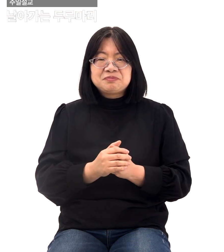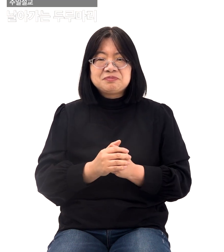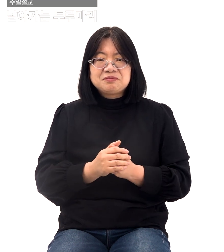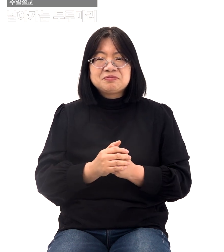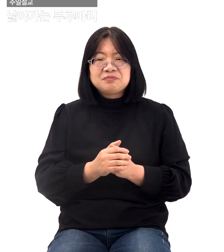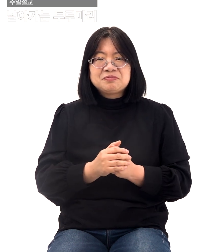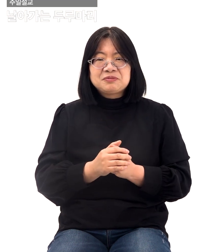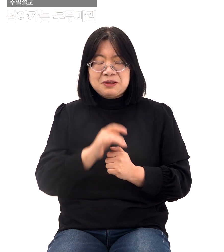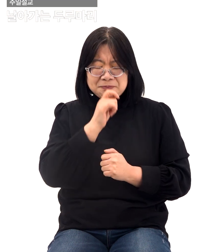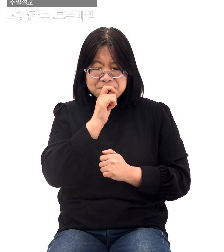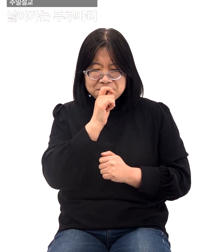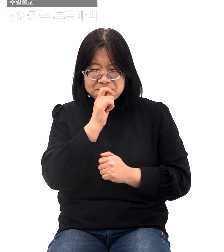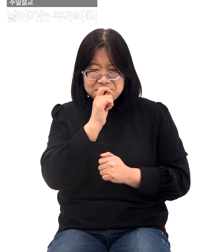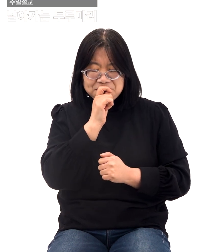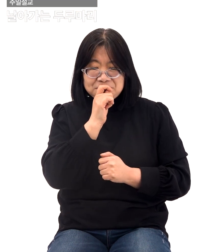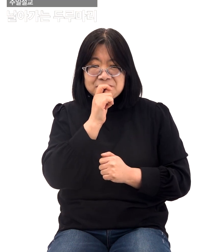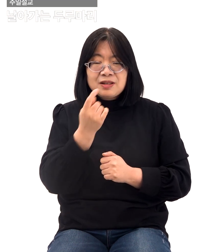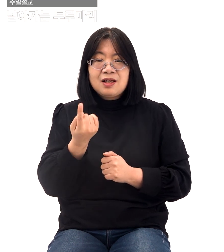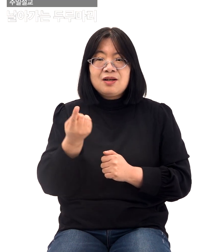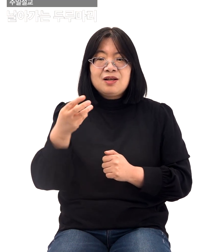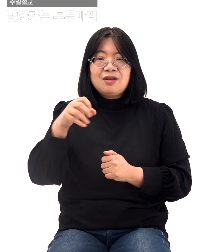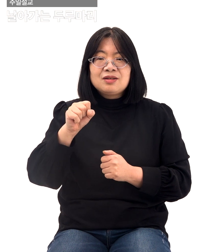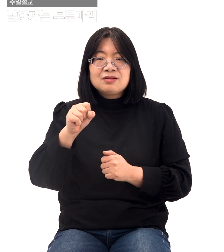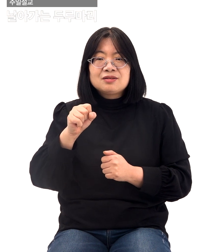일들이 있을까요? 없을까요?